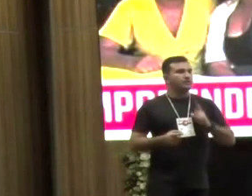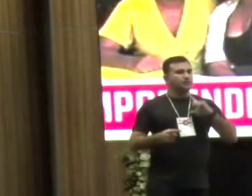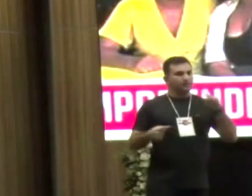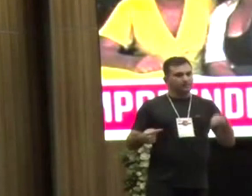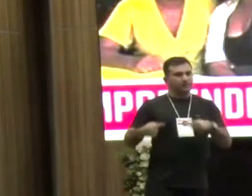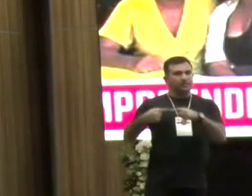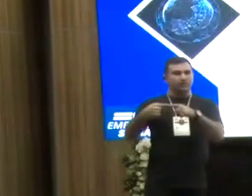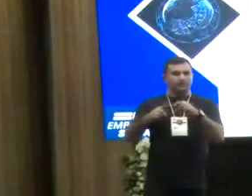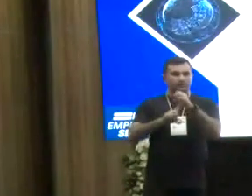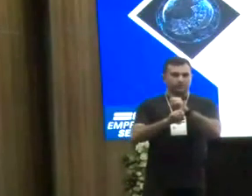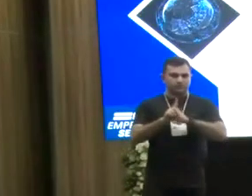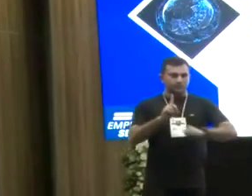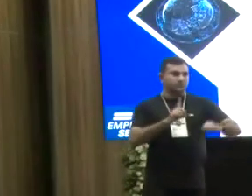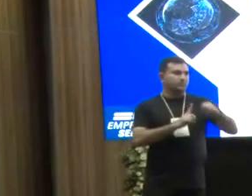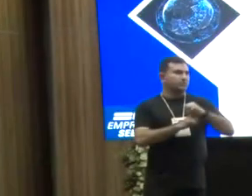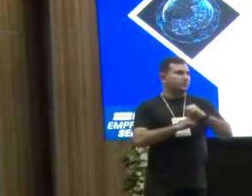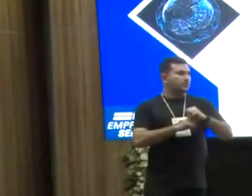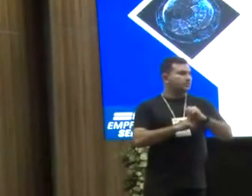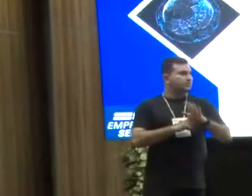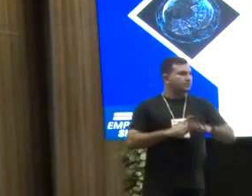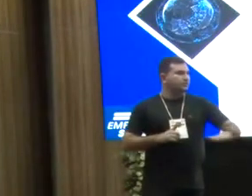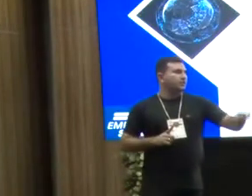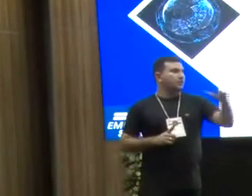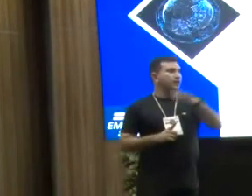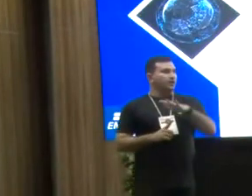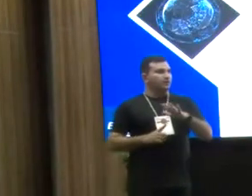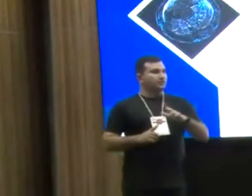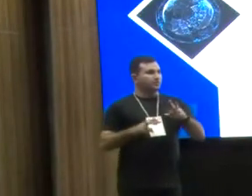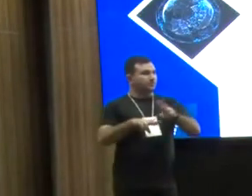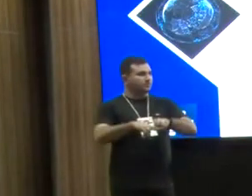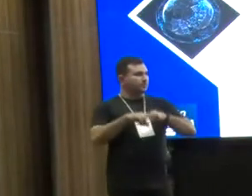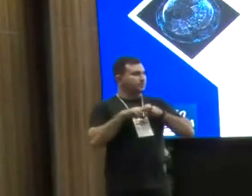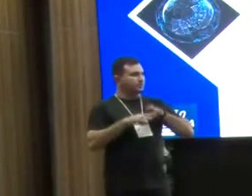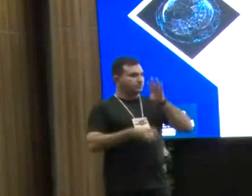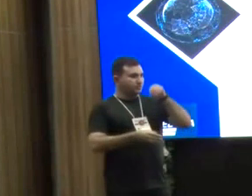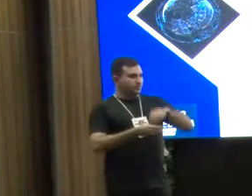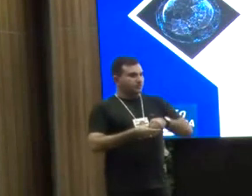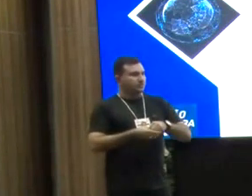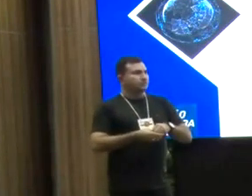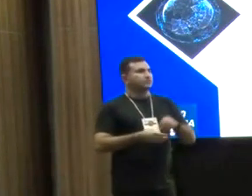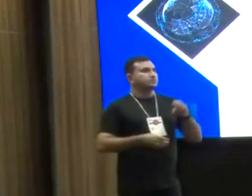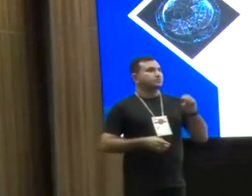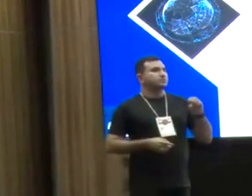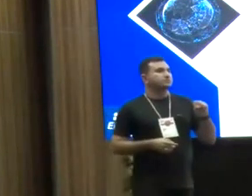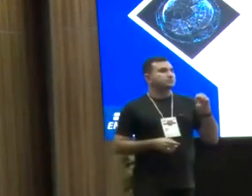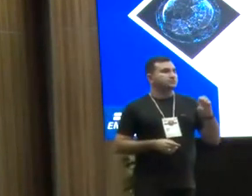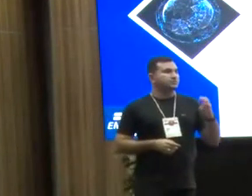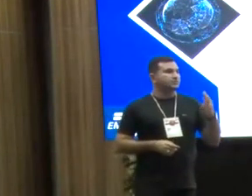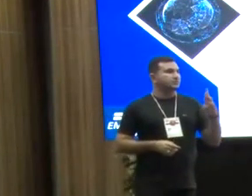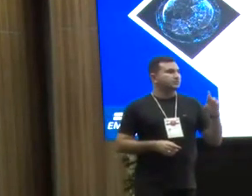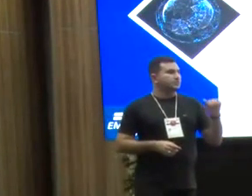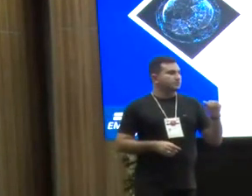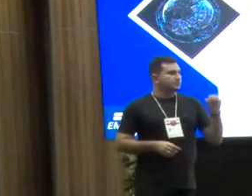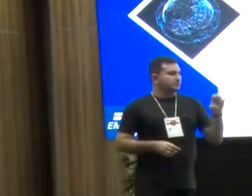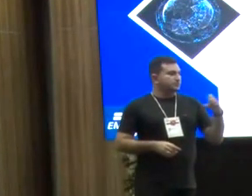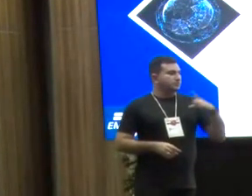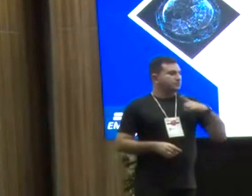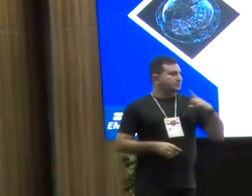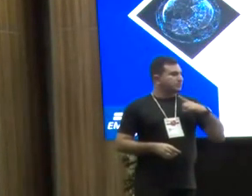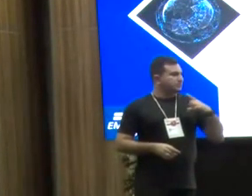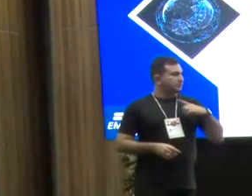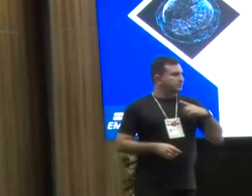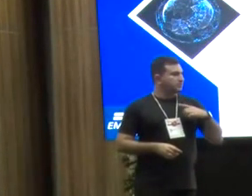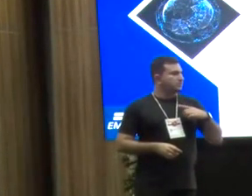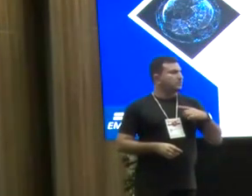impacto na sociedade. É por isso que dentro do SEBRAE tem um